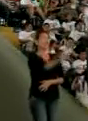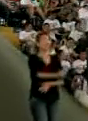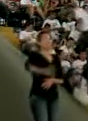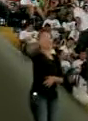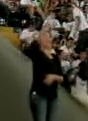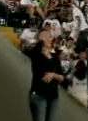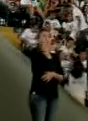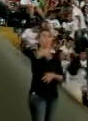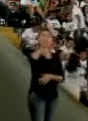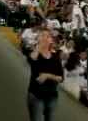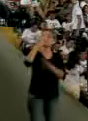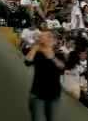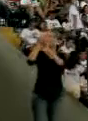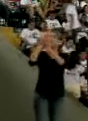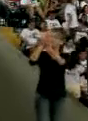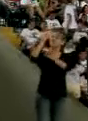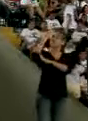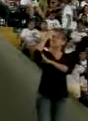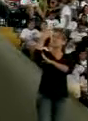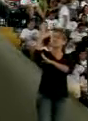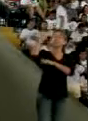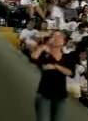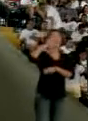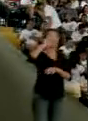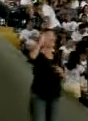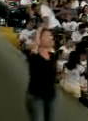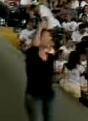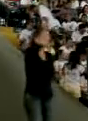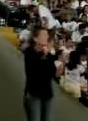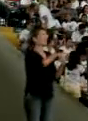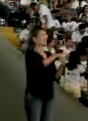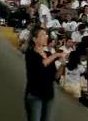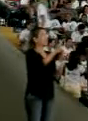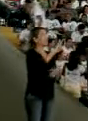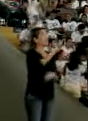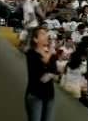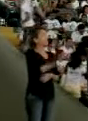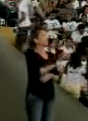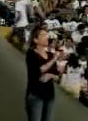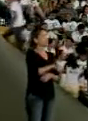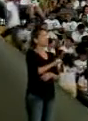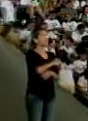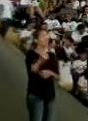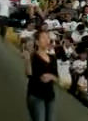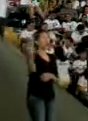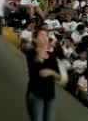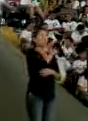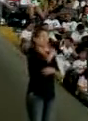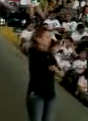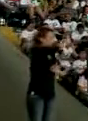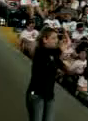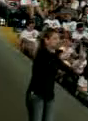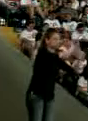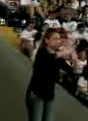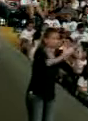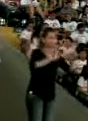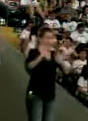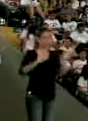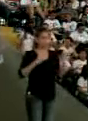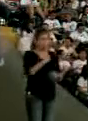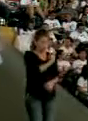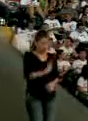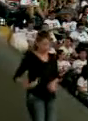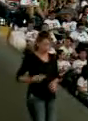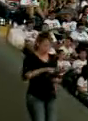candidato para regente, vai ser eleito, inclusive, e vai então, estabelecer um governo ainda mantendo